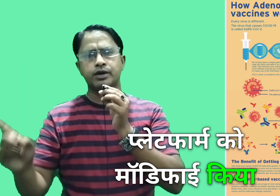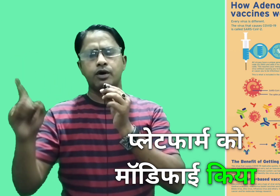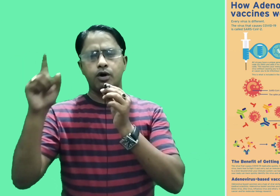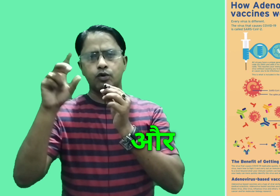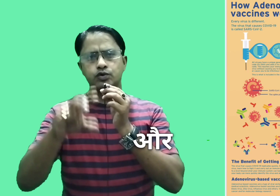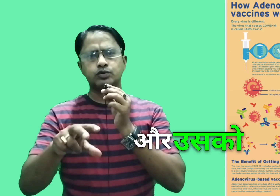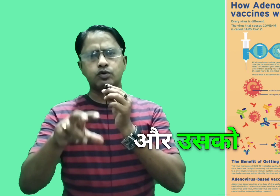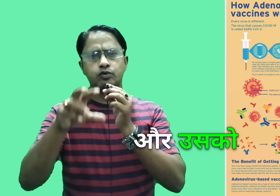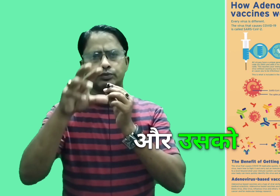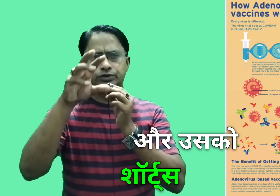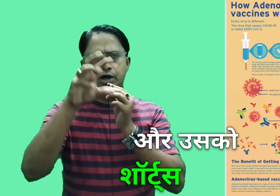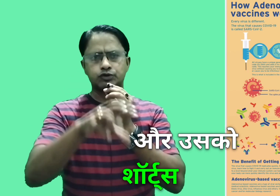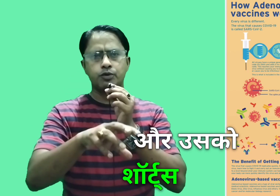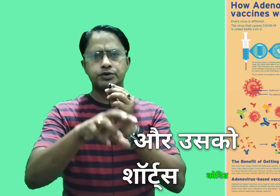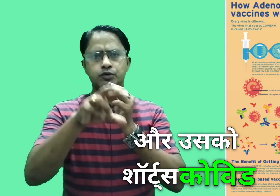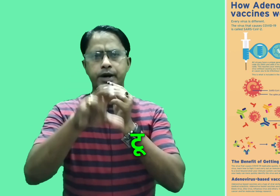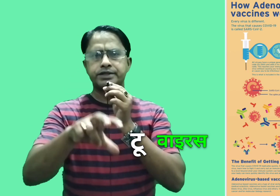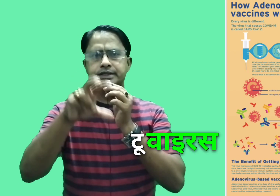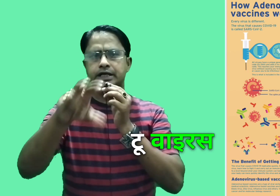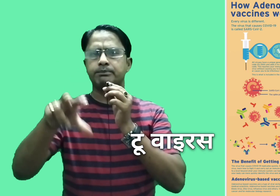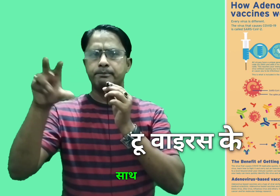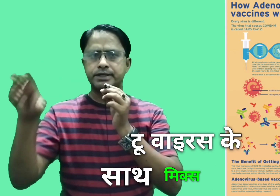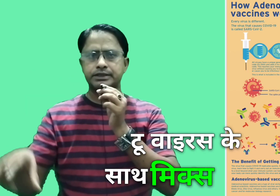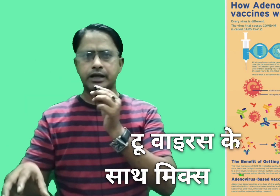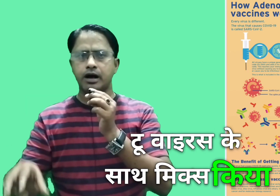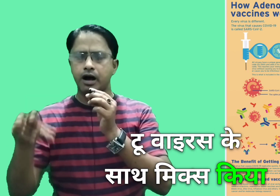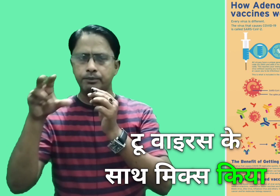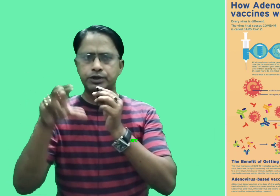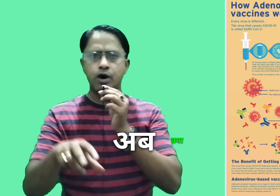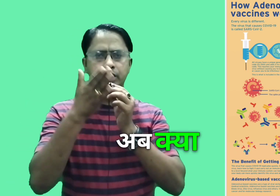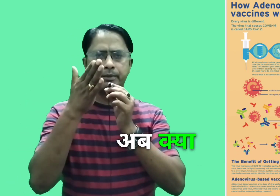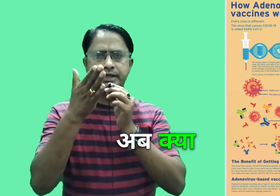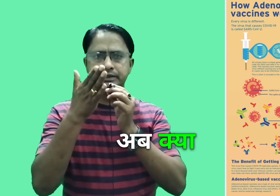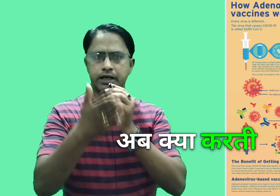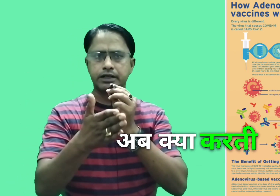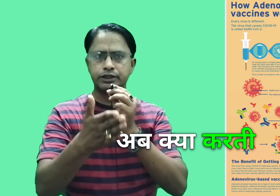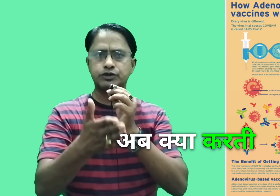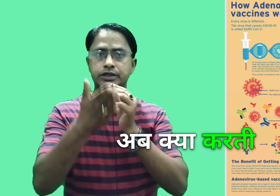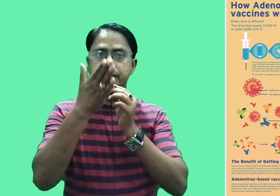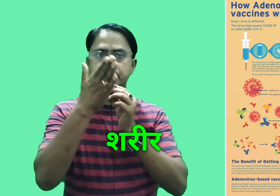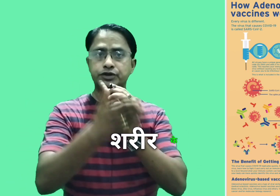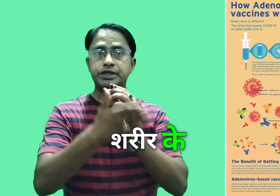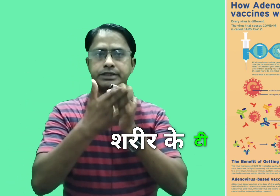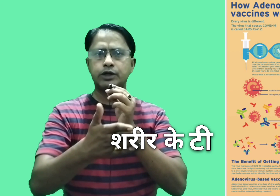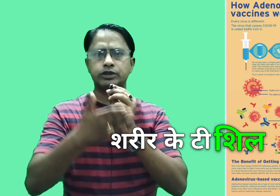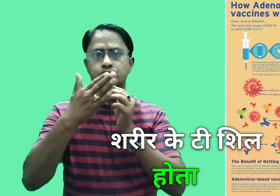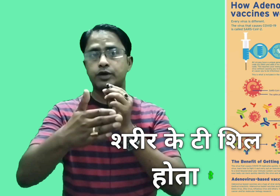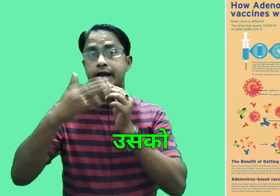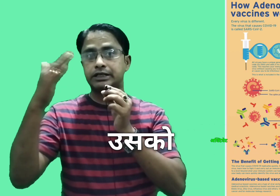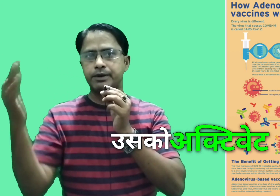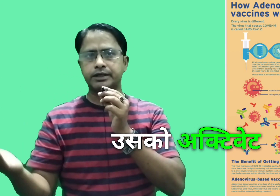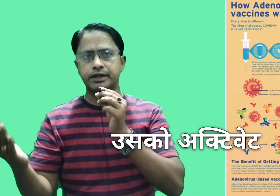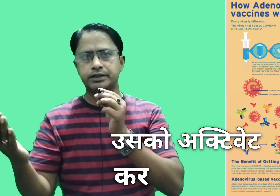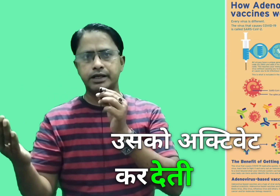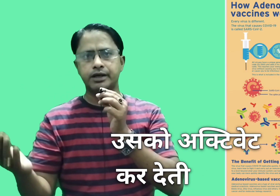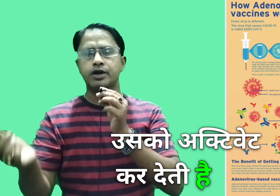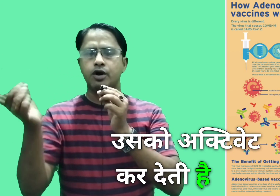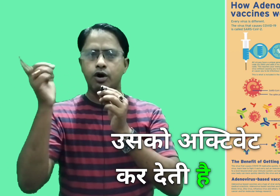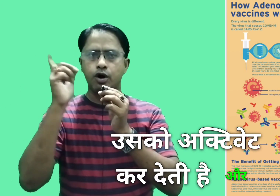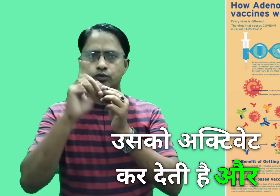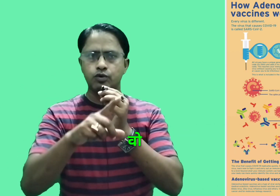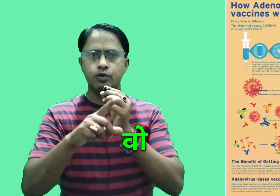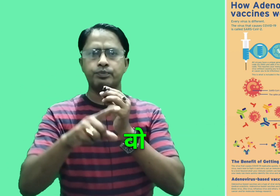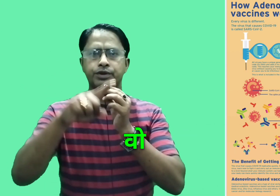किया और उसको SARS-CoV-2 वायरस के साथ मिक्स किया। अब क्या एडेनो वायरस क्या करती है, शरीर के टी सेल होता है उसको एक्टिवेट कर देती